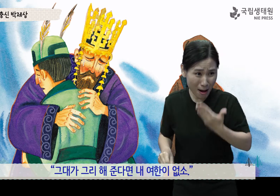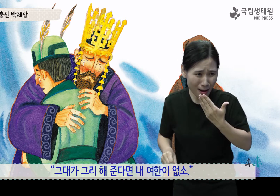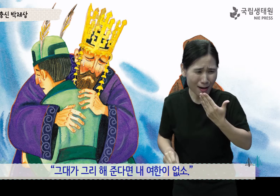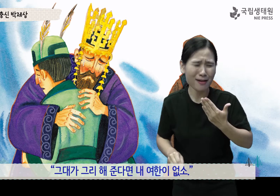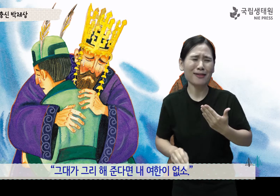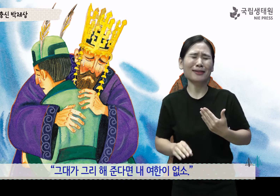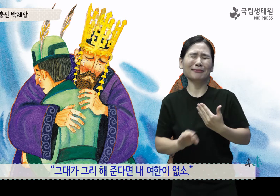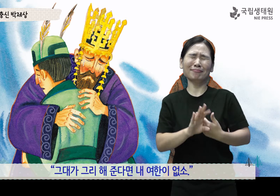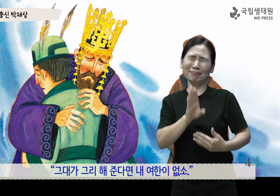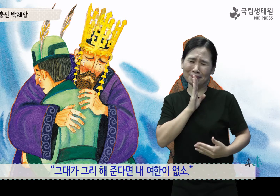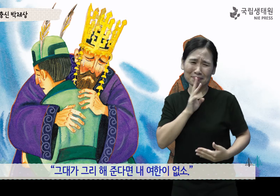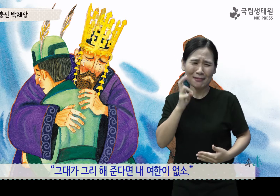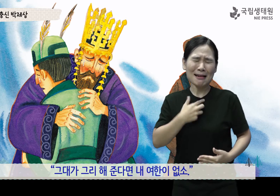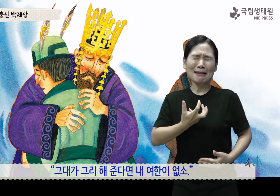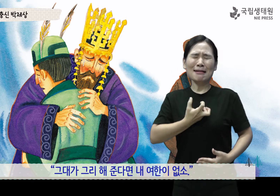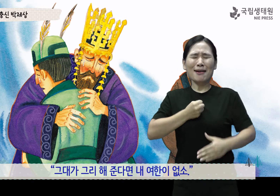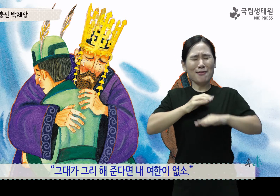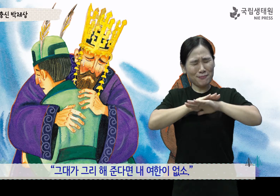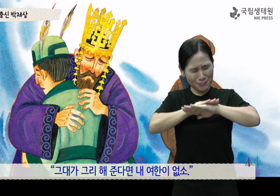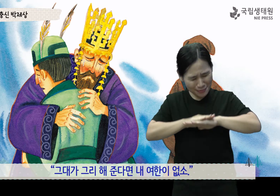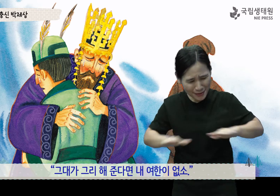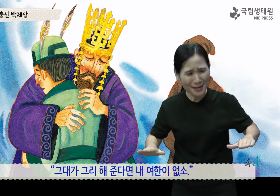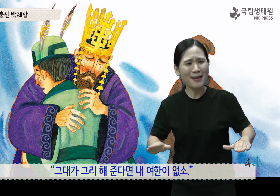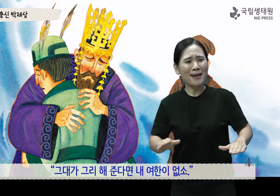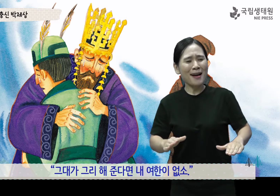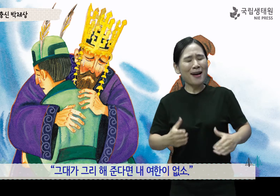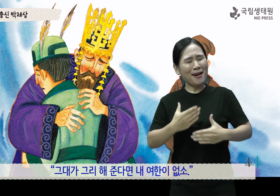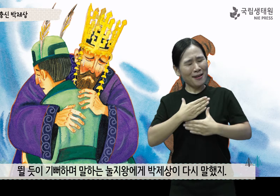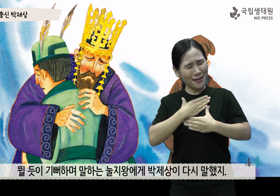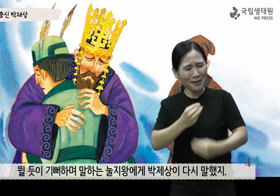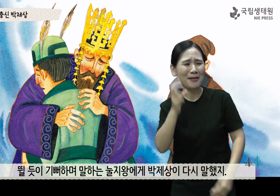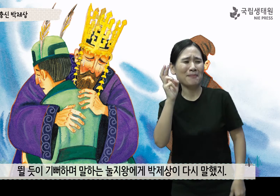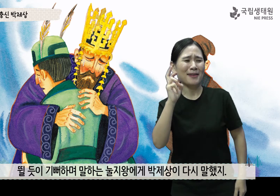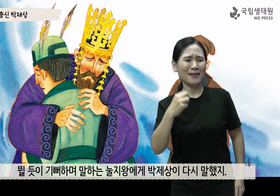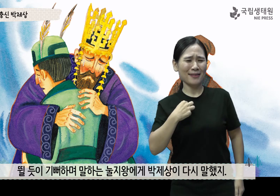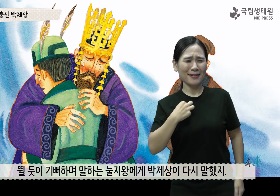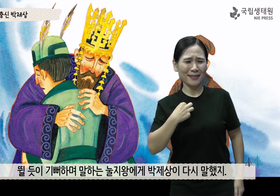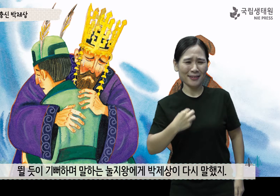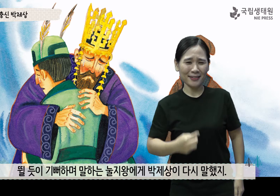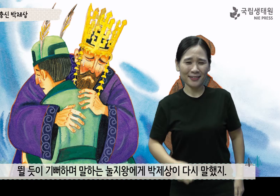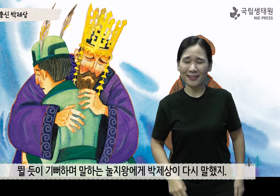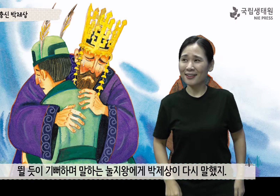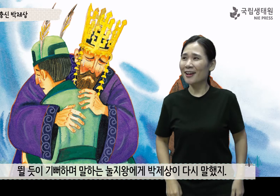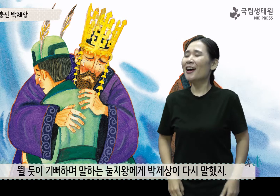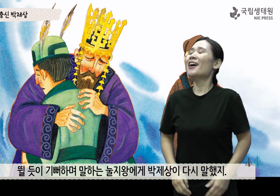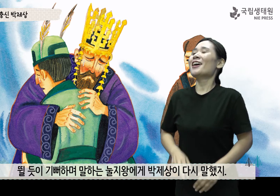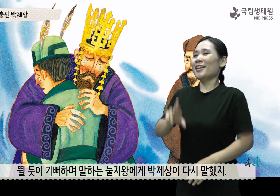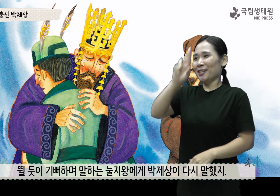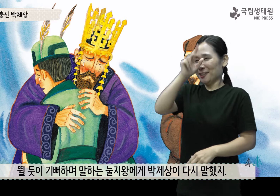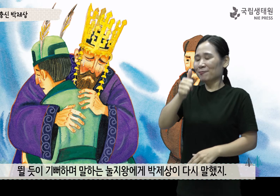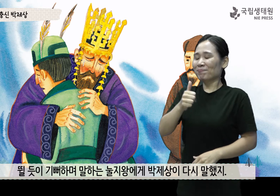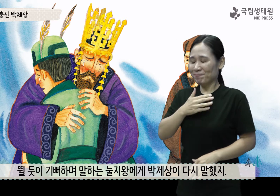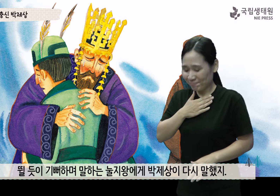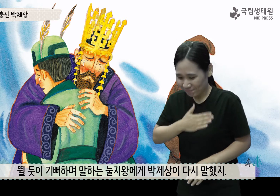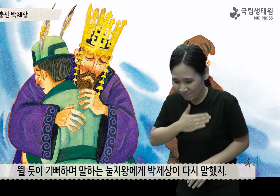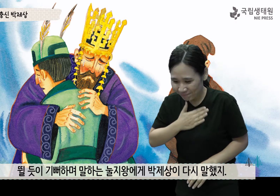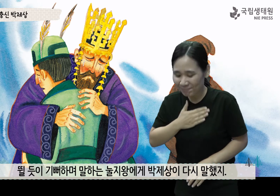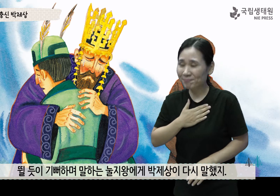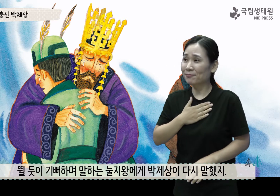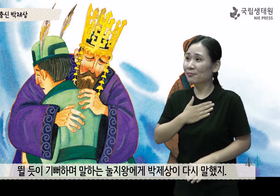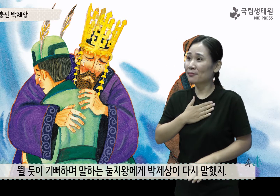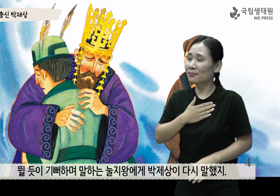그대가 그리 해준다면 내 여한이 없어. 뜰듯이 기뻐하며 말하는 놀지왕에게